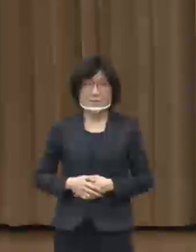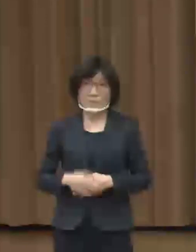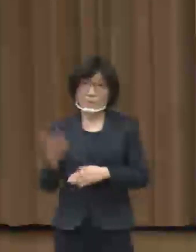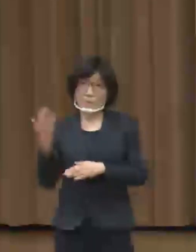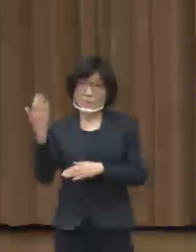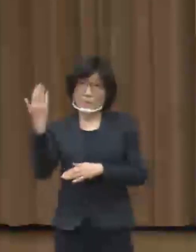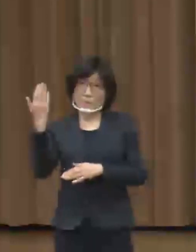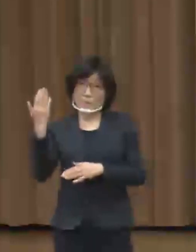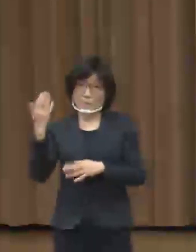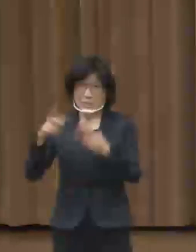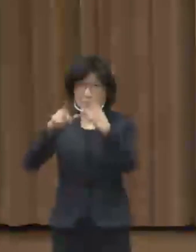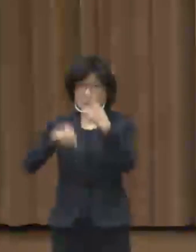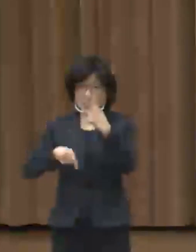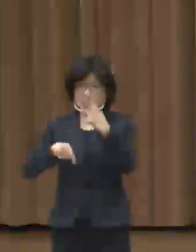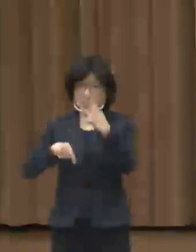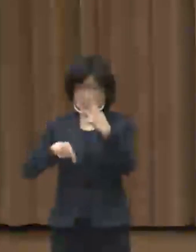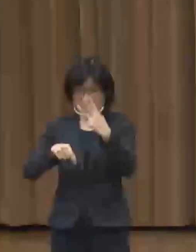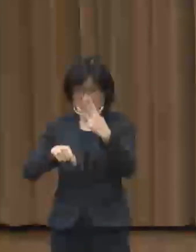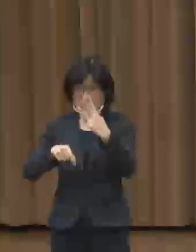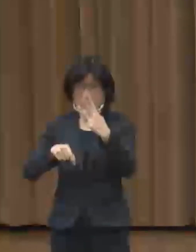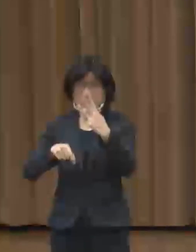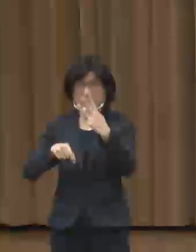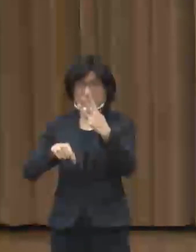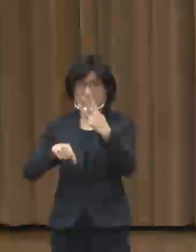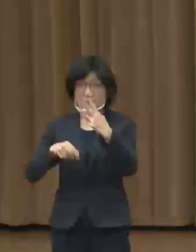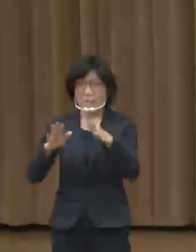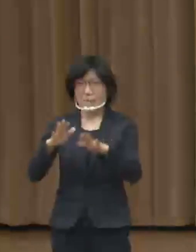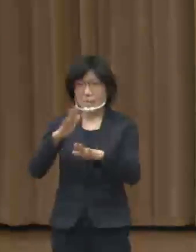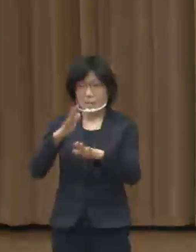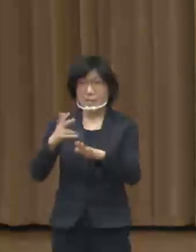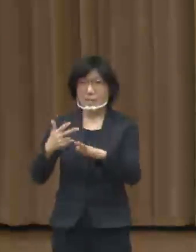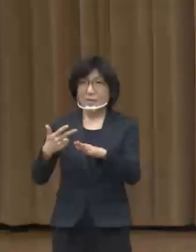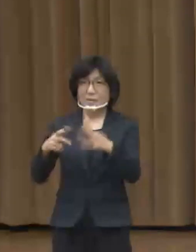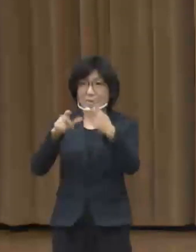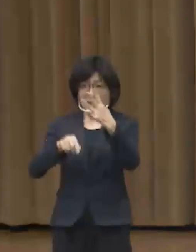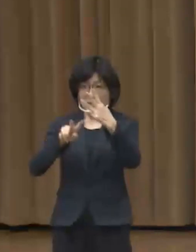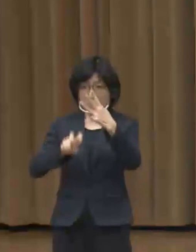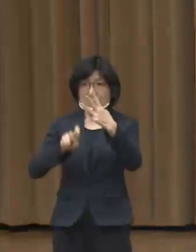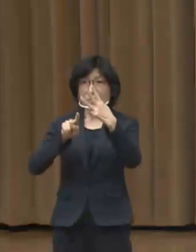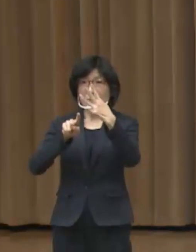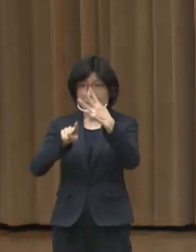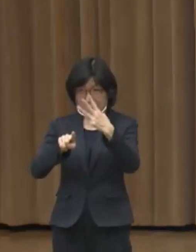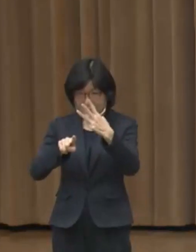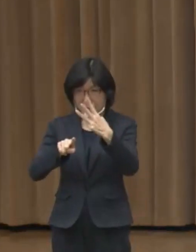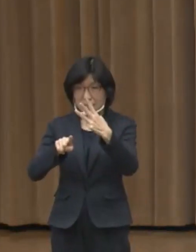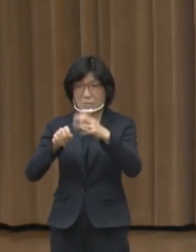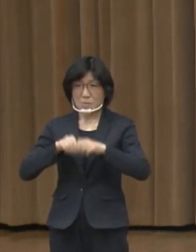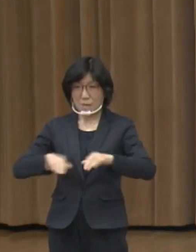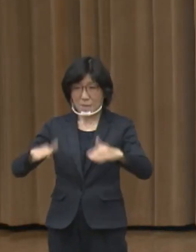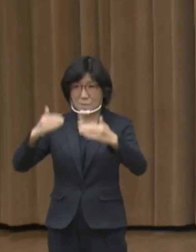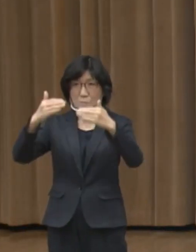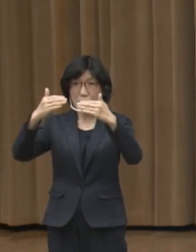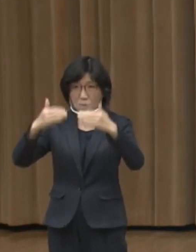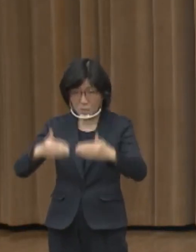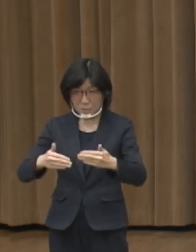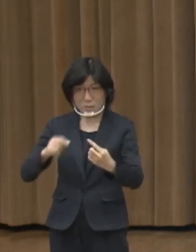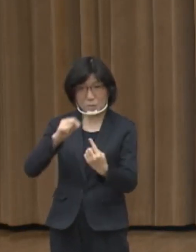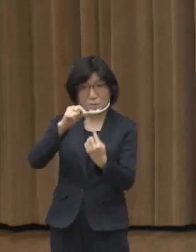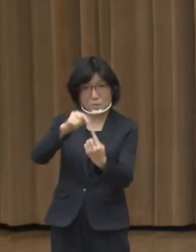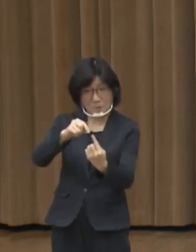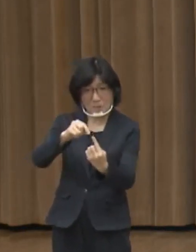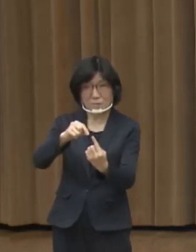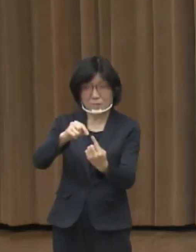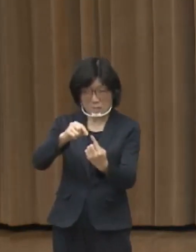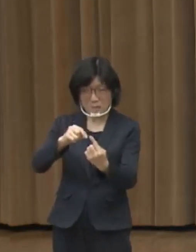先月の入ってるね。先週か3月21日まん延防止等重点措置が終了して